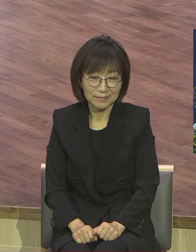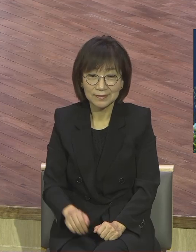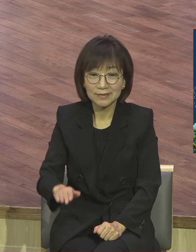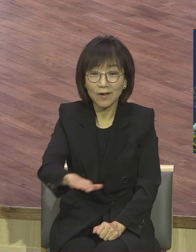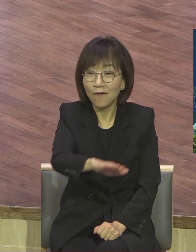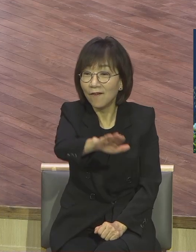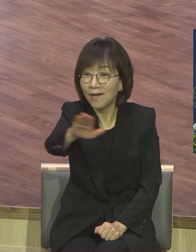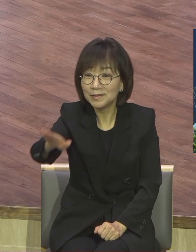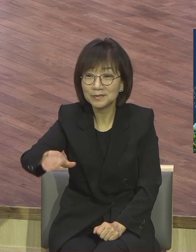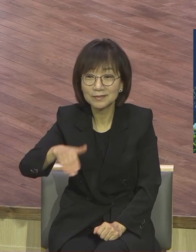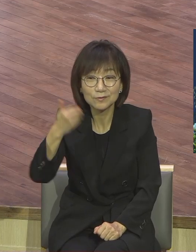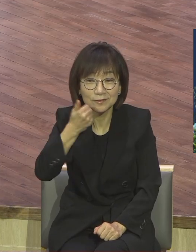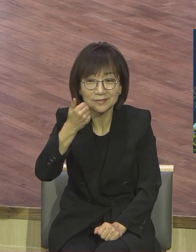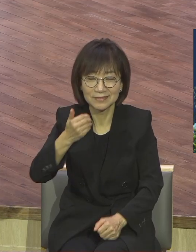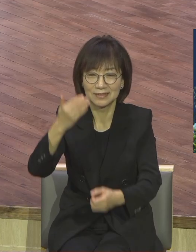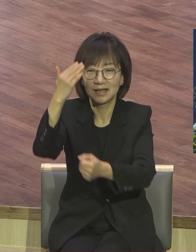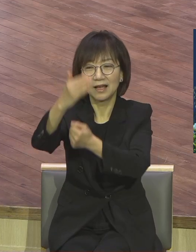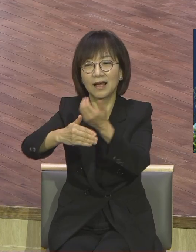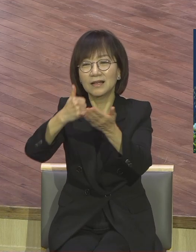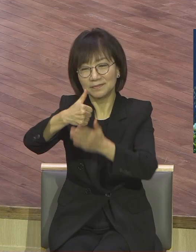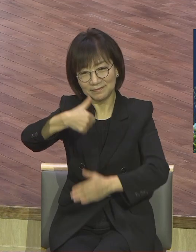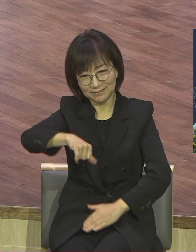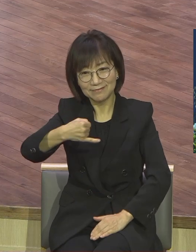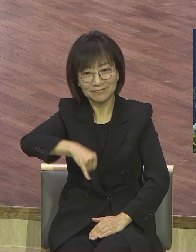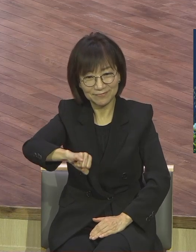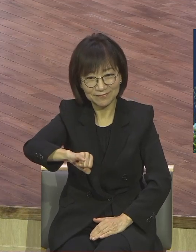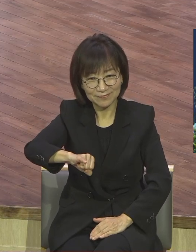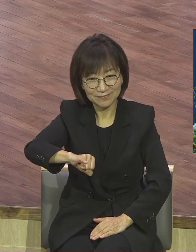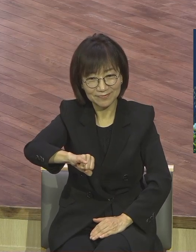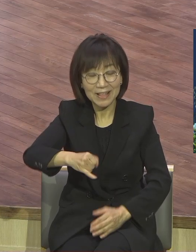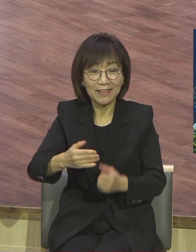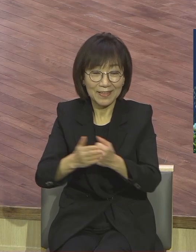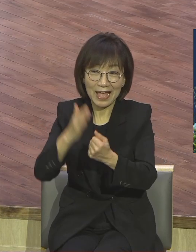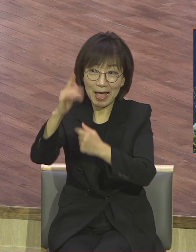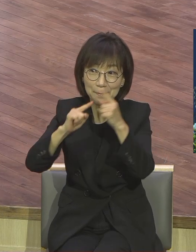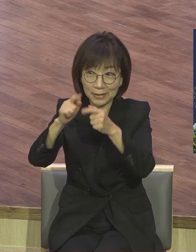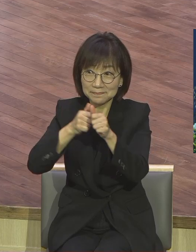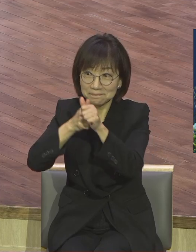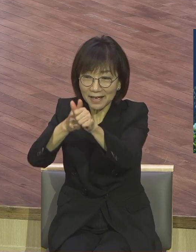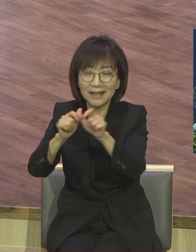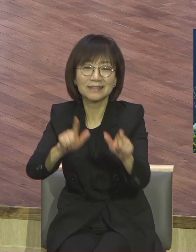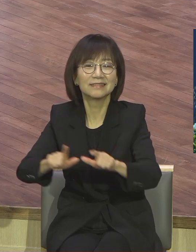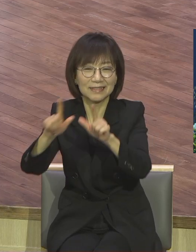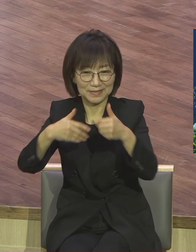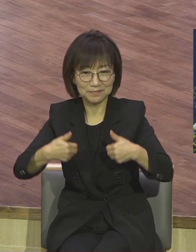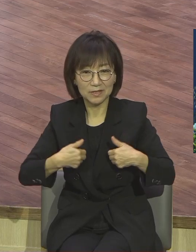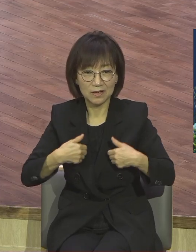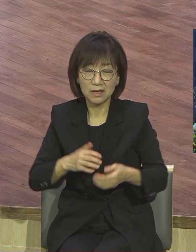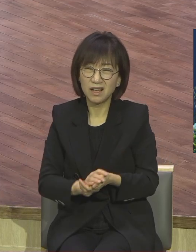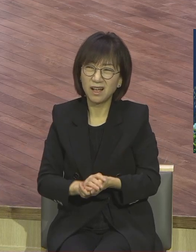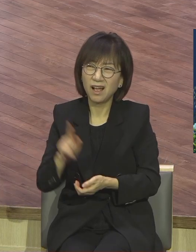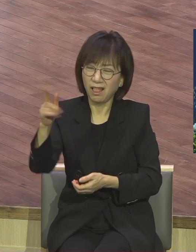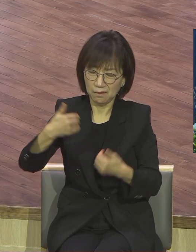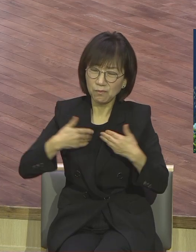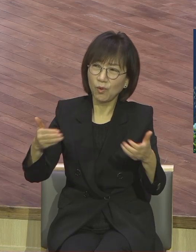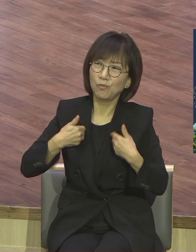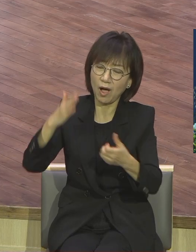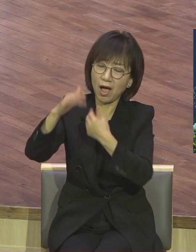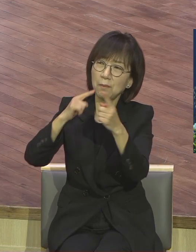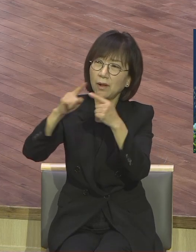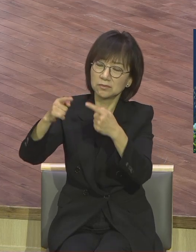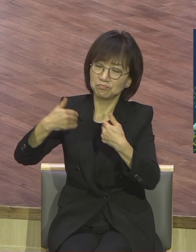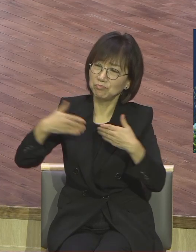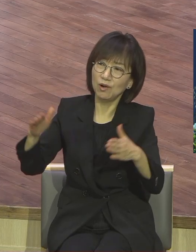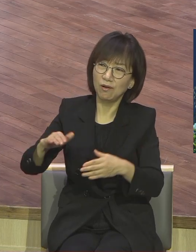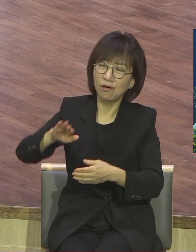여러분은 하나님의 자녀가 되었어요. 그럼 이제 하나님 말씀대로 살아야 돼요. 말씀은 말씀이고 나는 나야. 교회는 교회가 나는